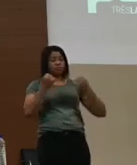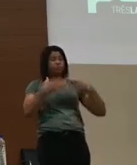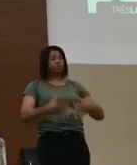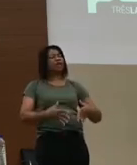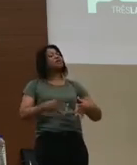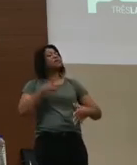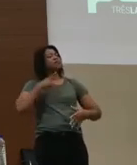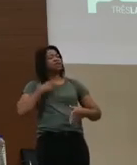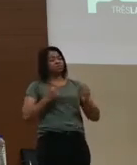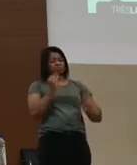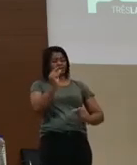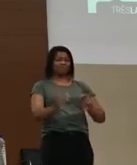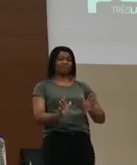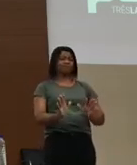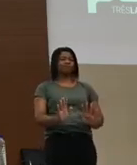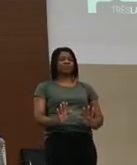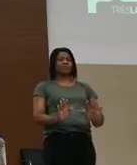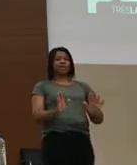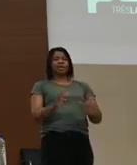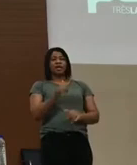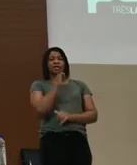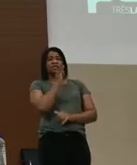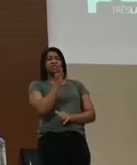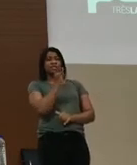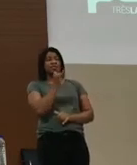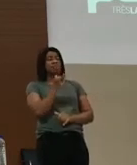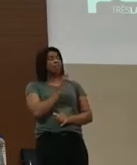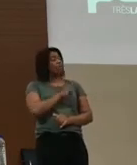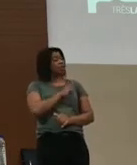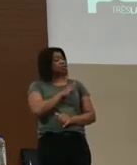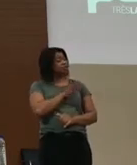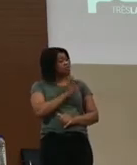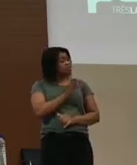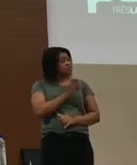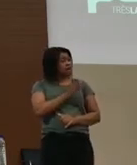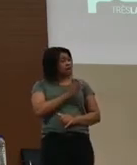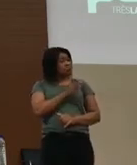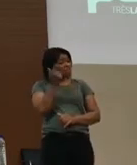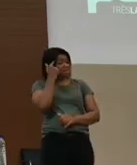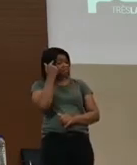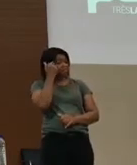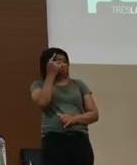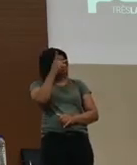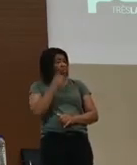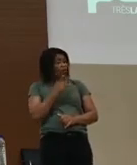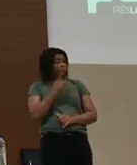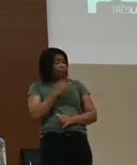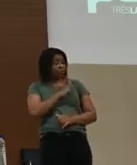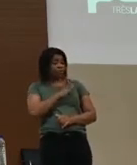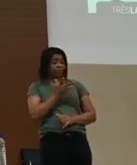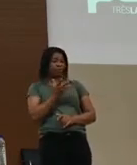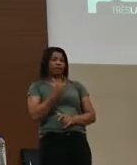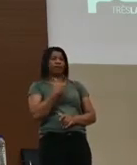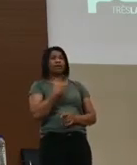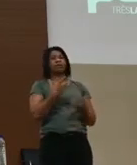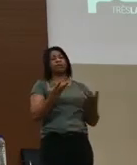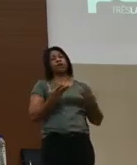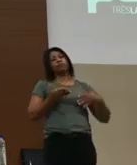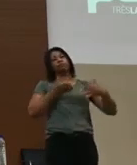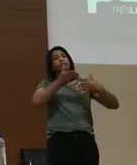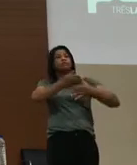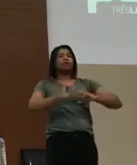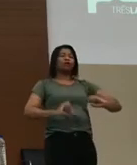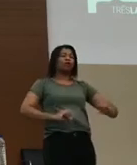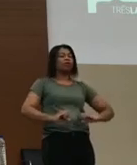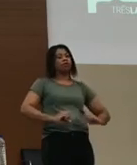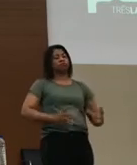ou não vou dizer nem uma má intenção, mas com um desejo no coração, realmente algo que é, como que eu posso